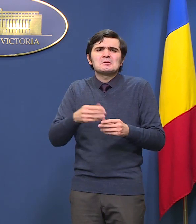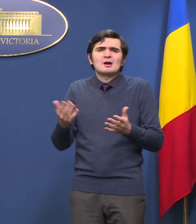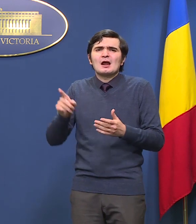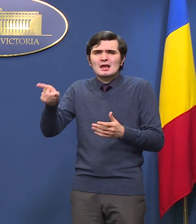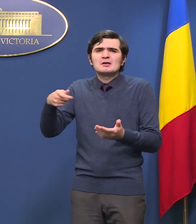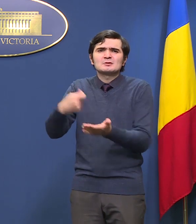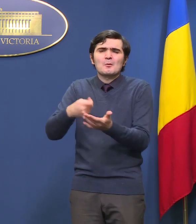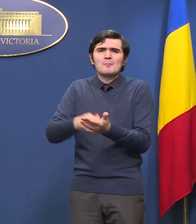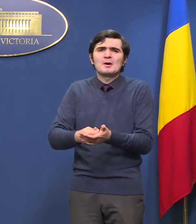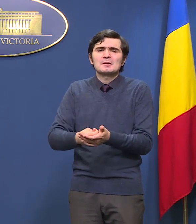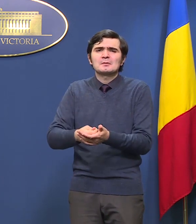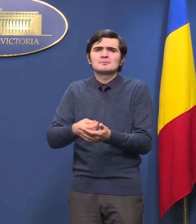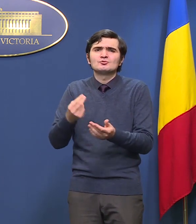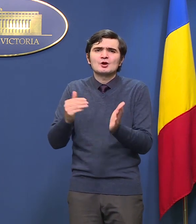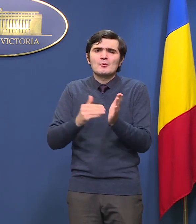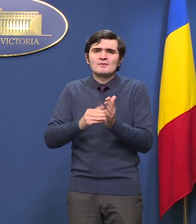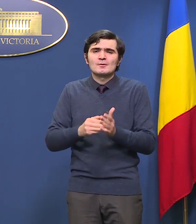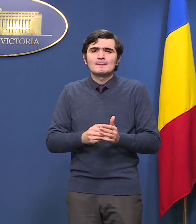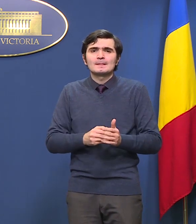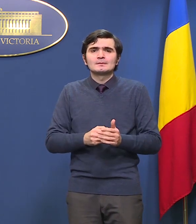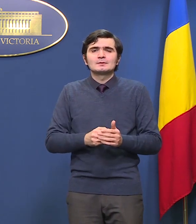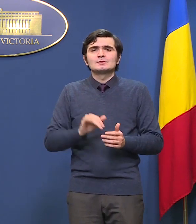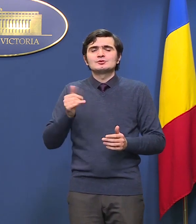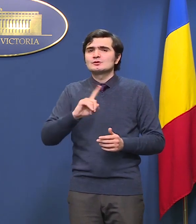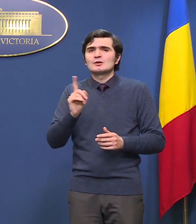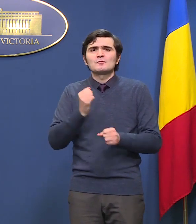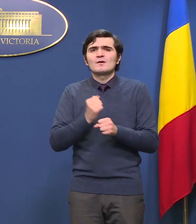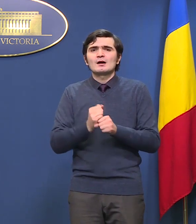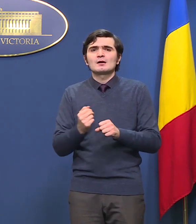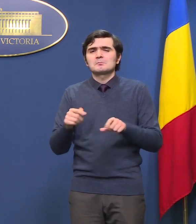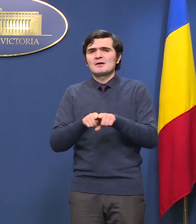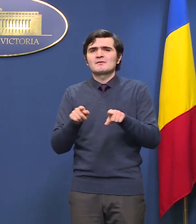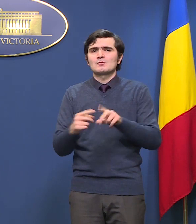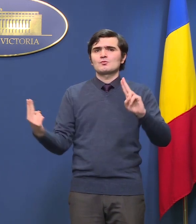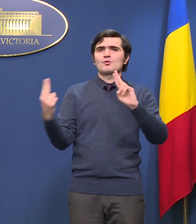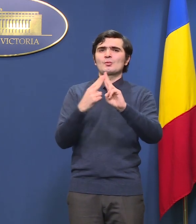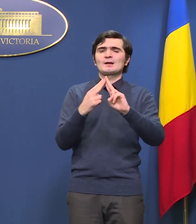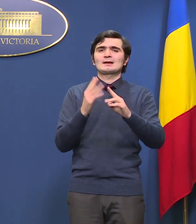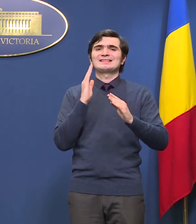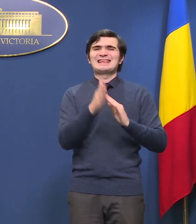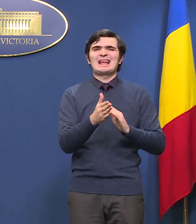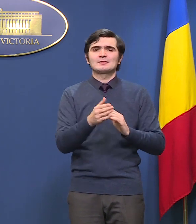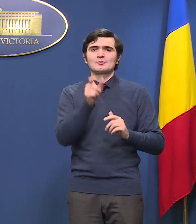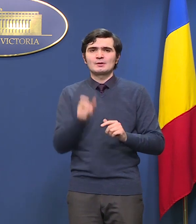de produse și pot să le livreze, evident, fără să intre în contact direct cu persoanele respective.